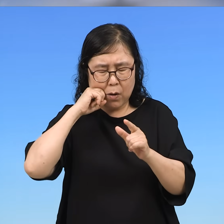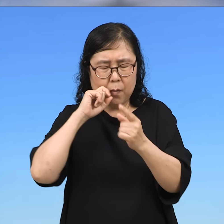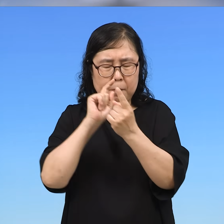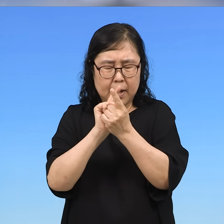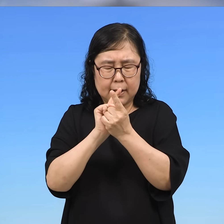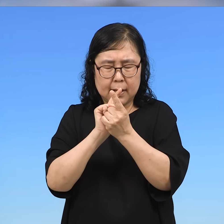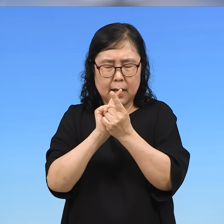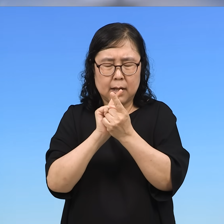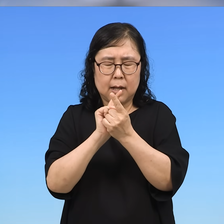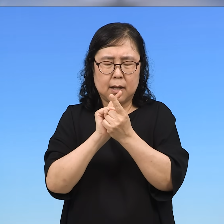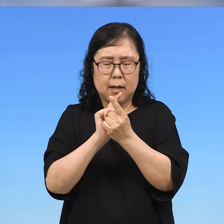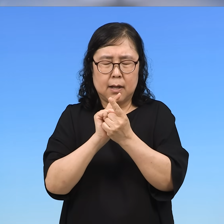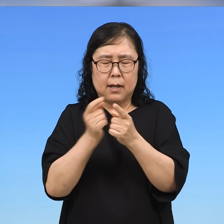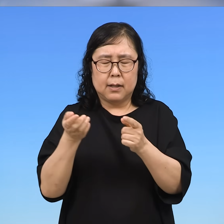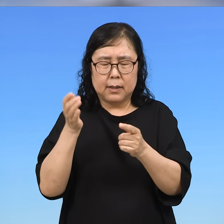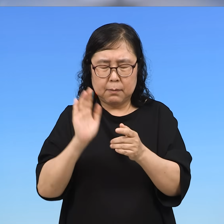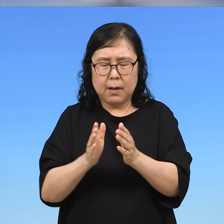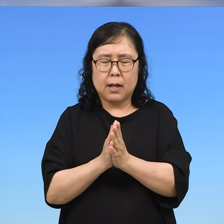당하고 아픔을 당하고